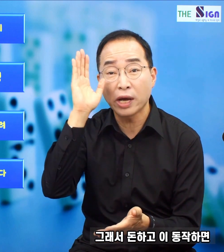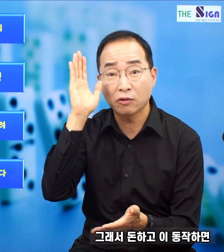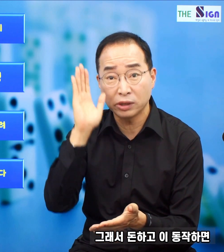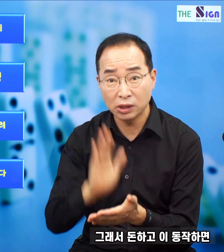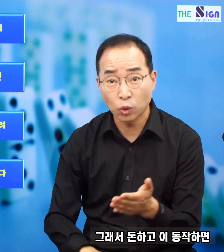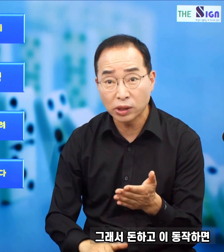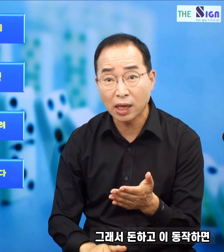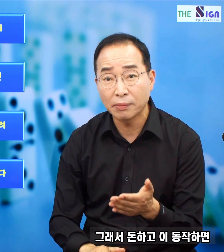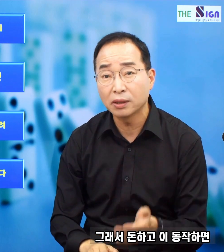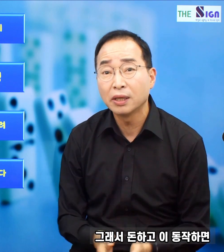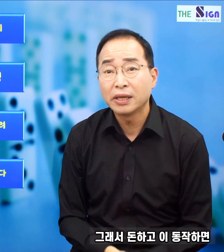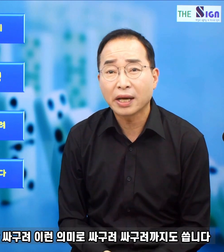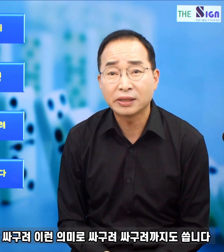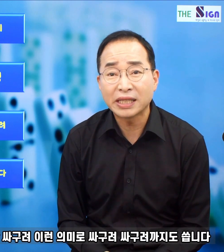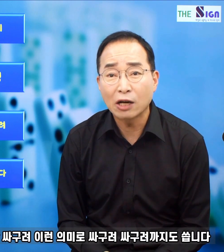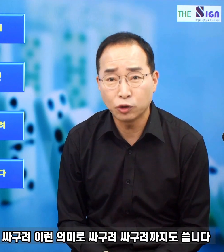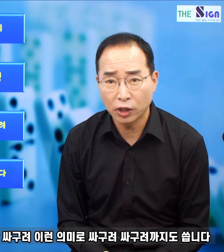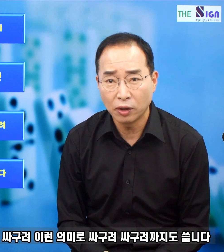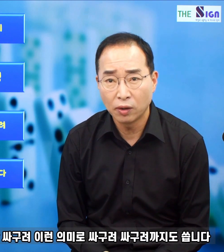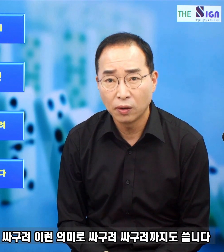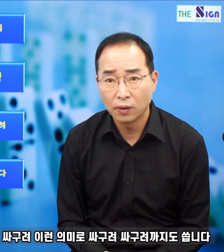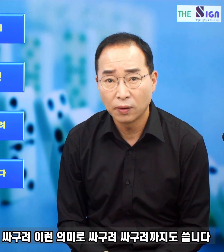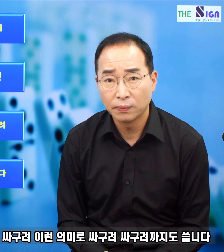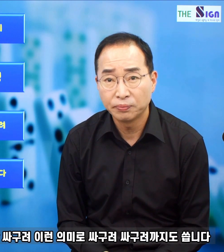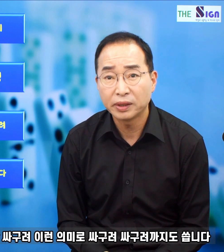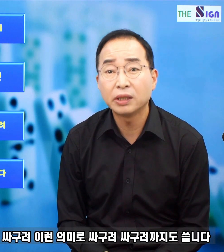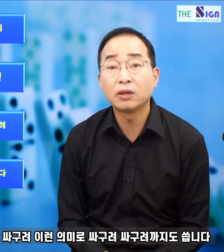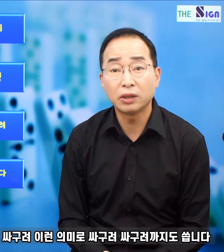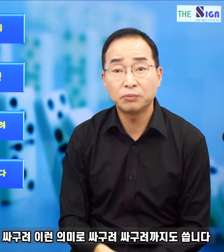이 동작하면 약간 싸구려 이런 의미,